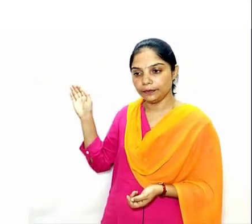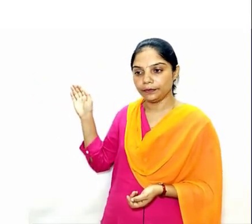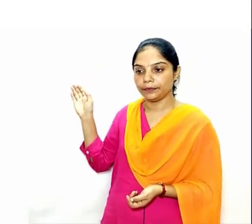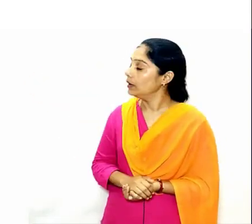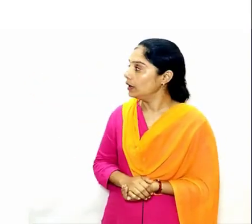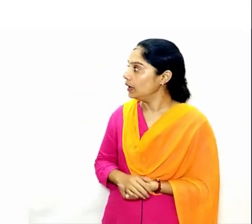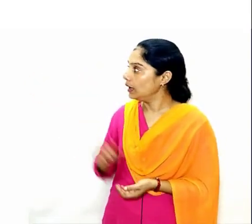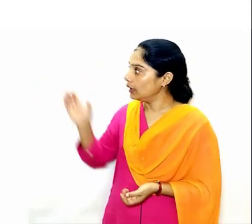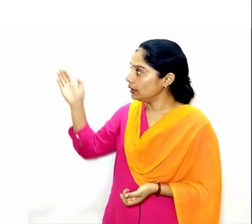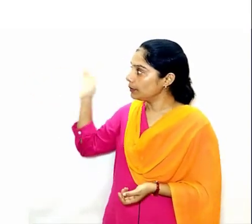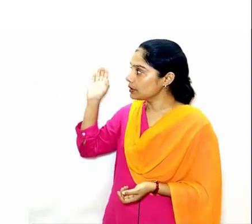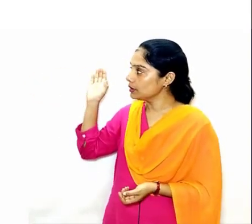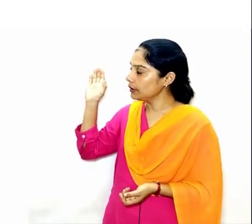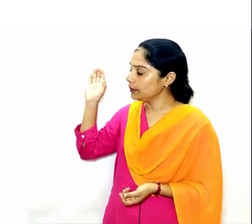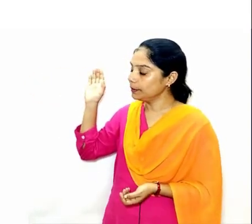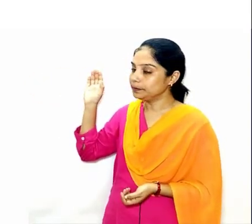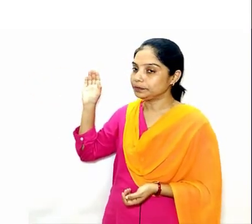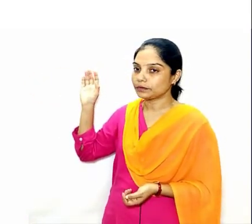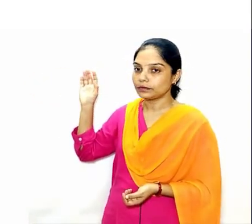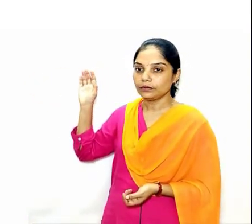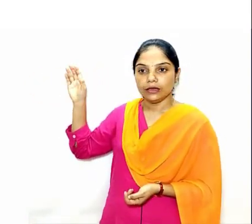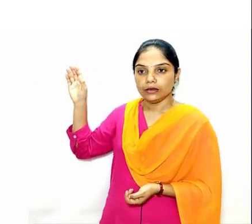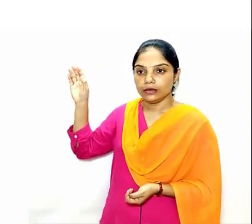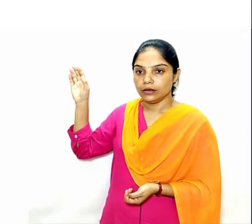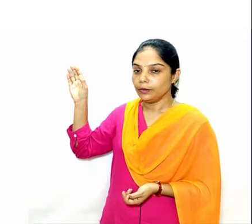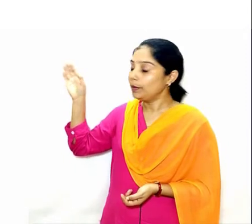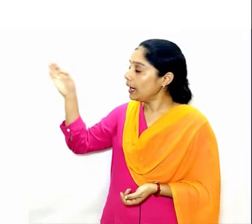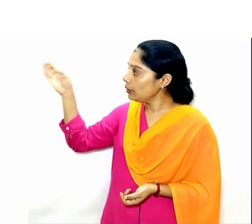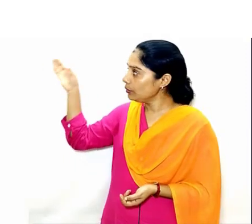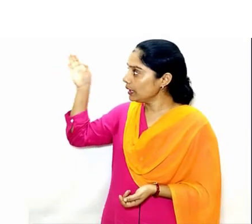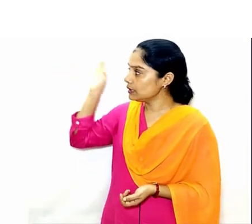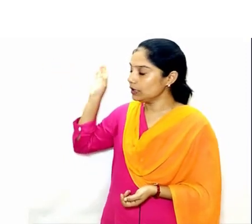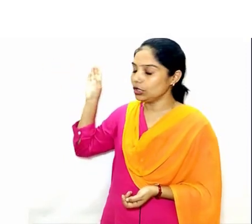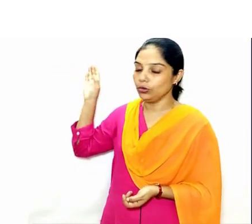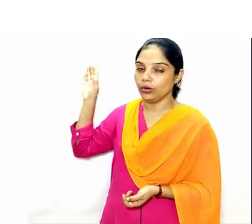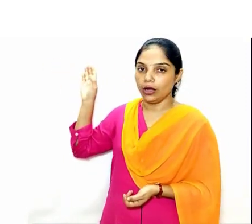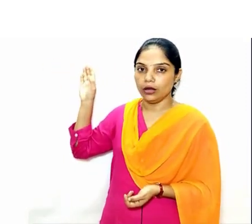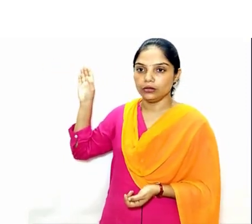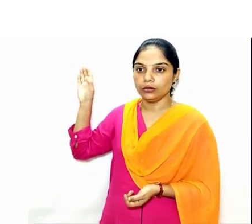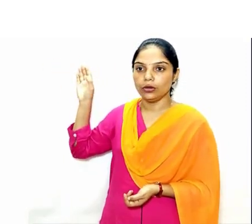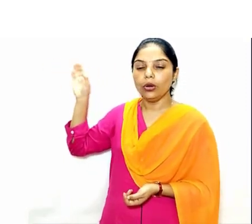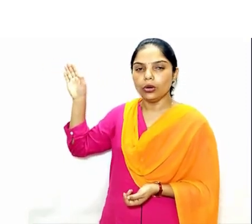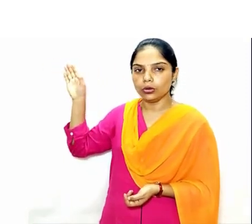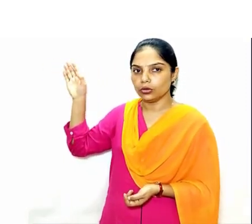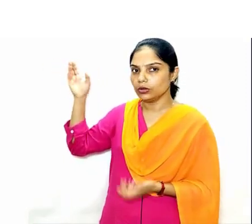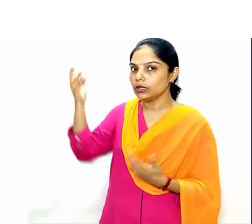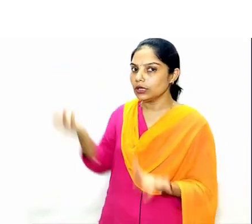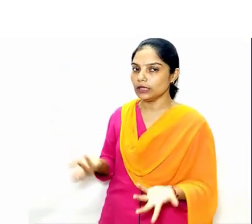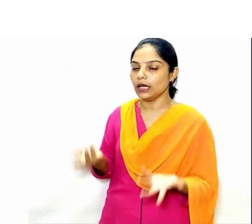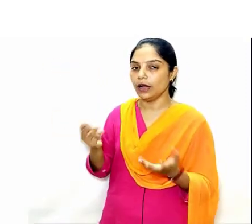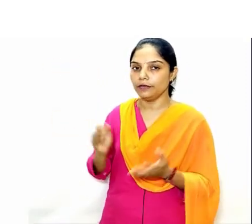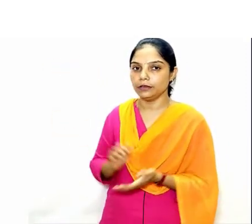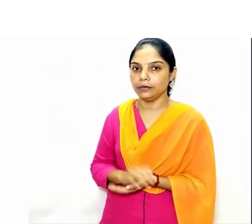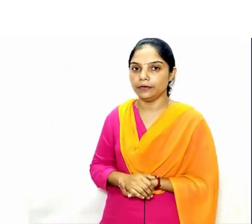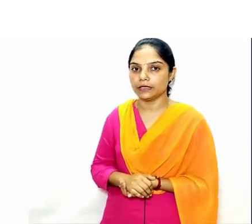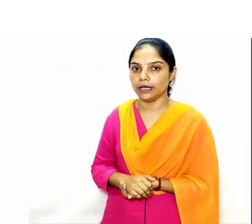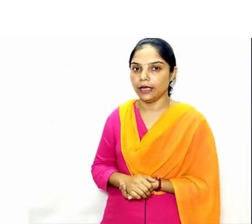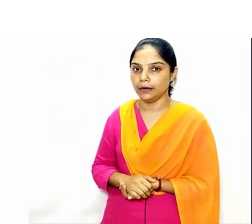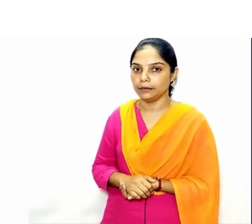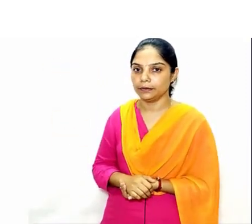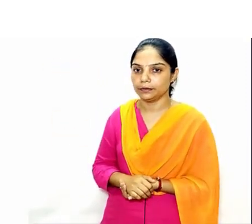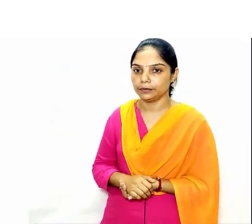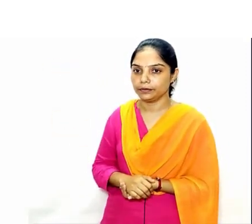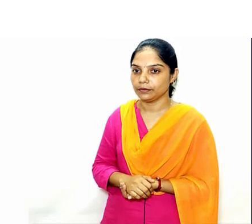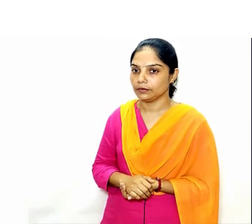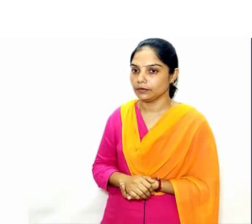था। अगला प्रश्न देखो, भालू ने ऐसा क्यों कहा? ओ, किस आफत में फंस